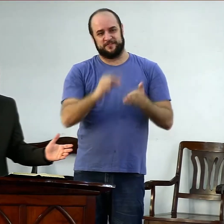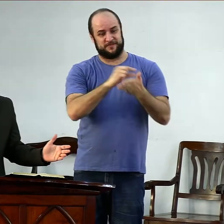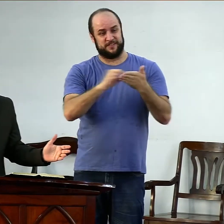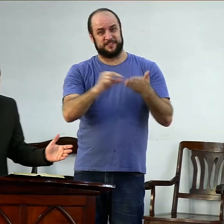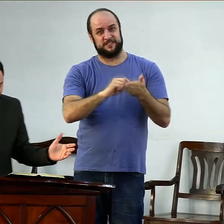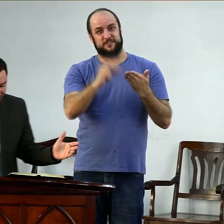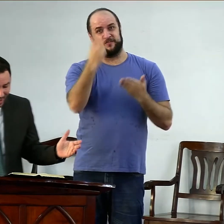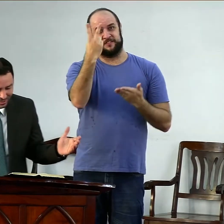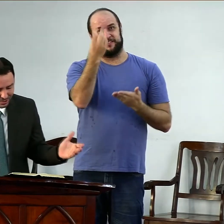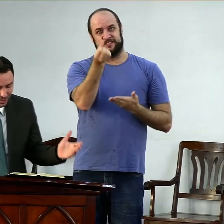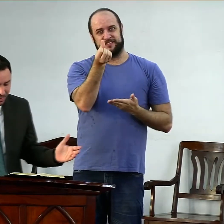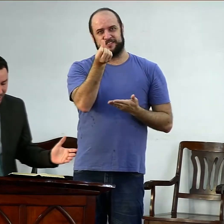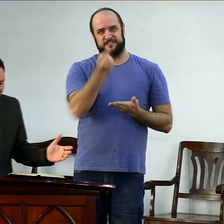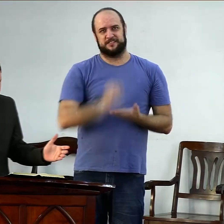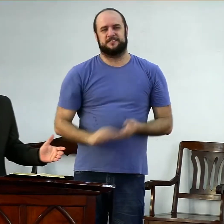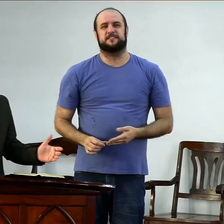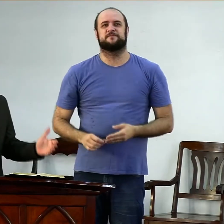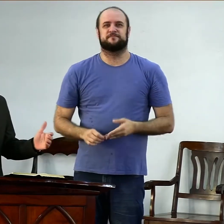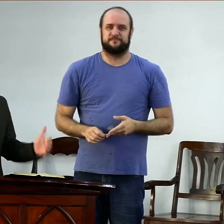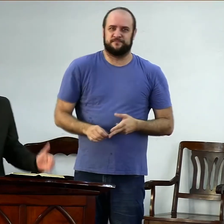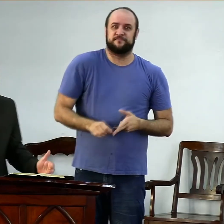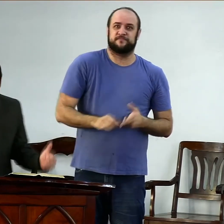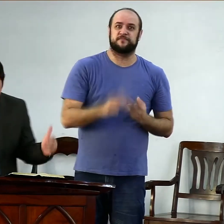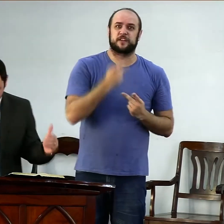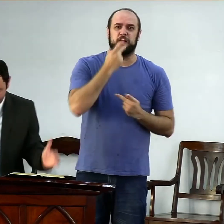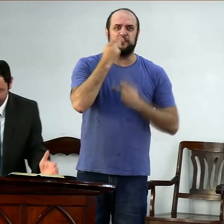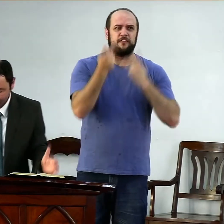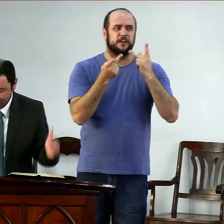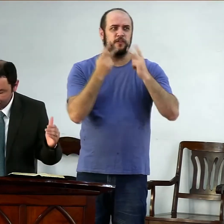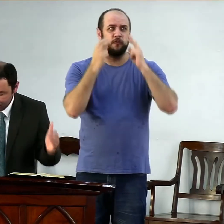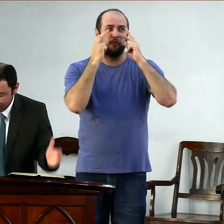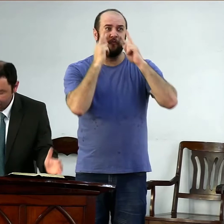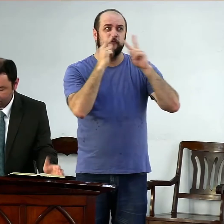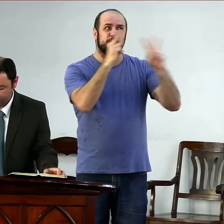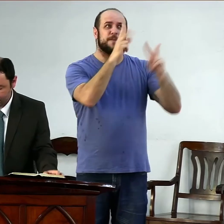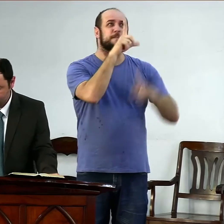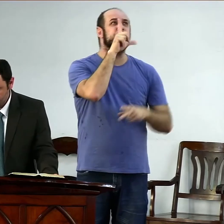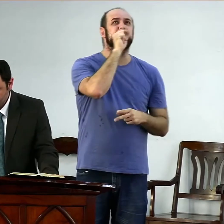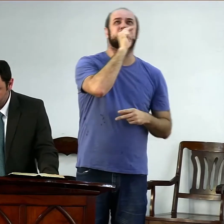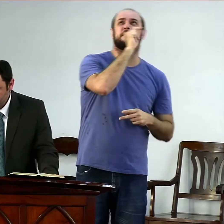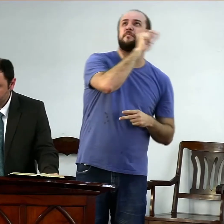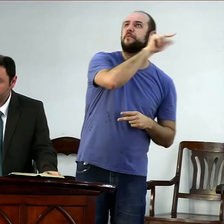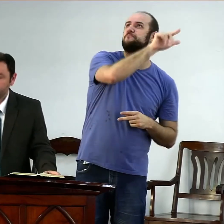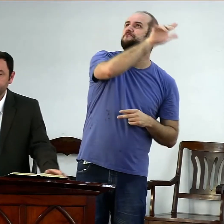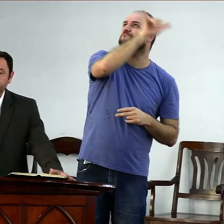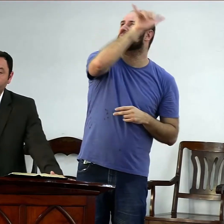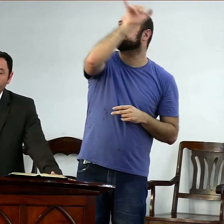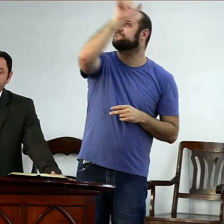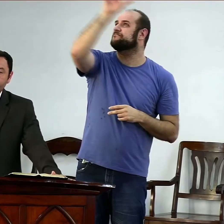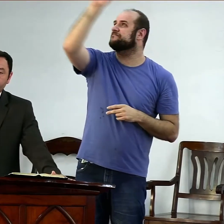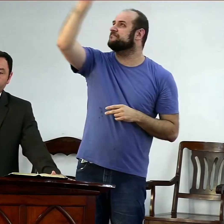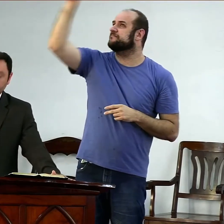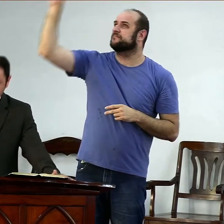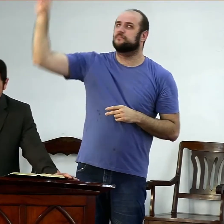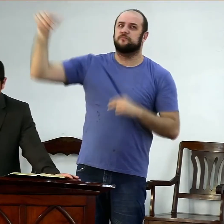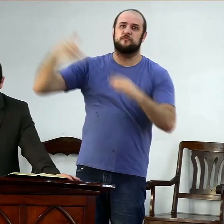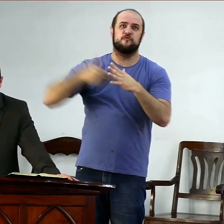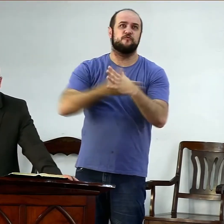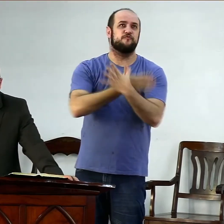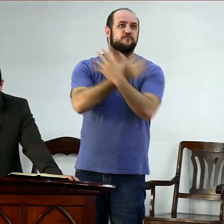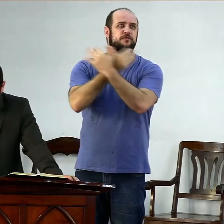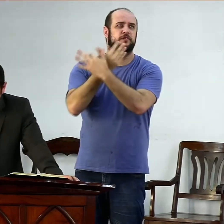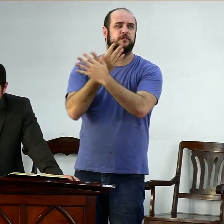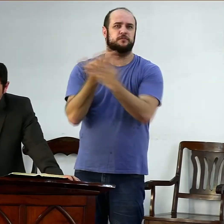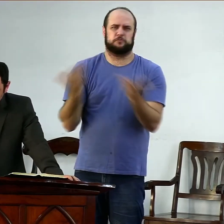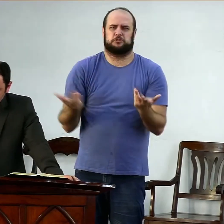26 é essa chamada: observai as aves dos céus. Por que observar os